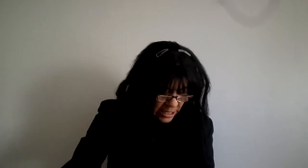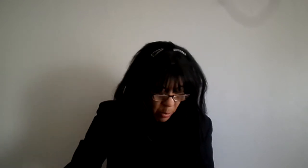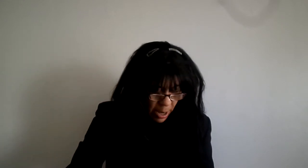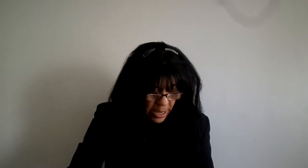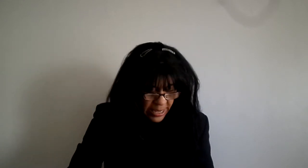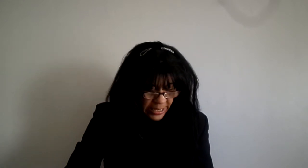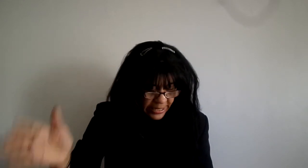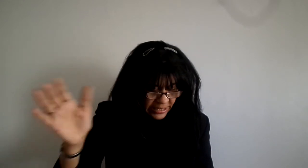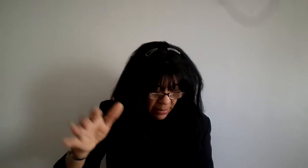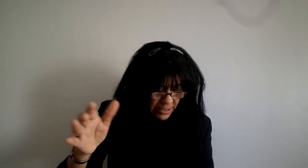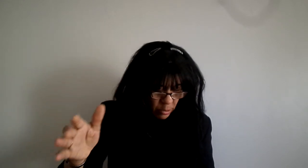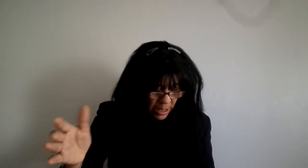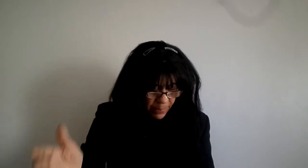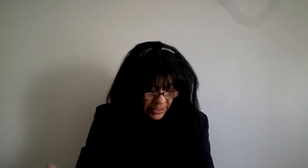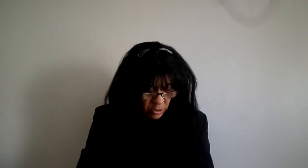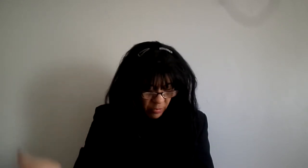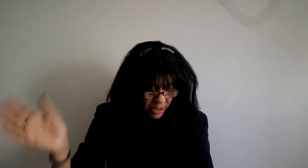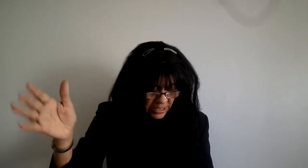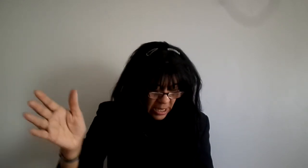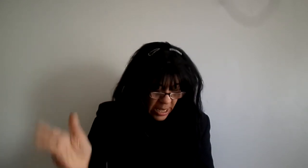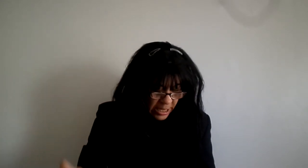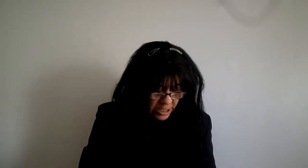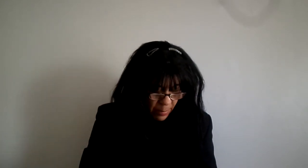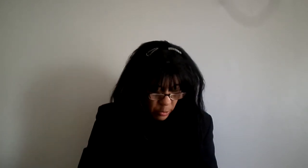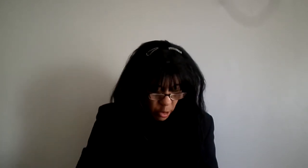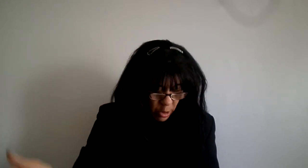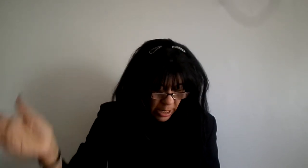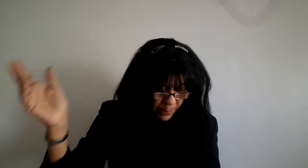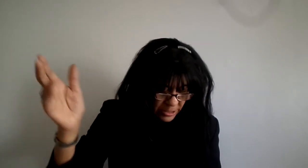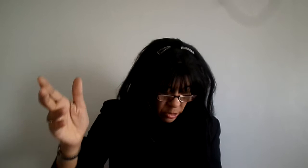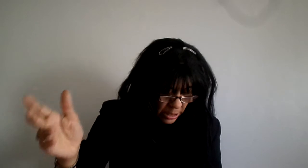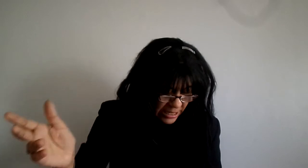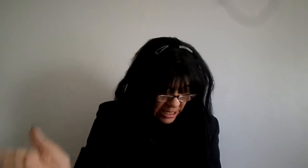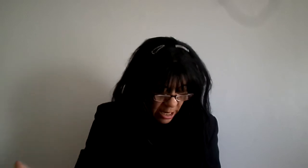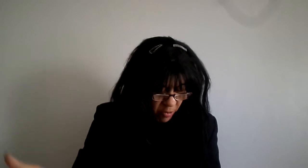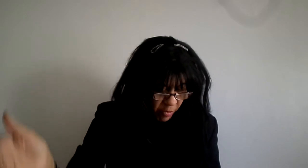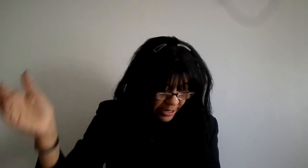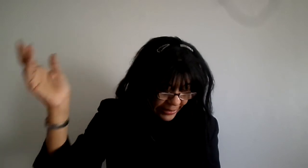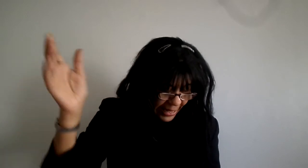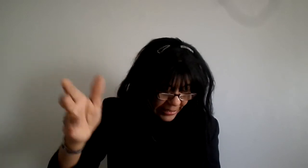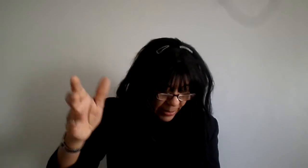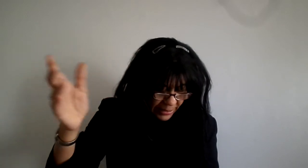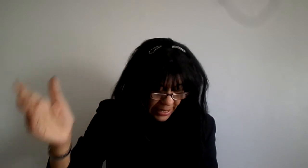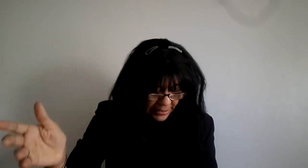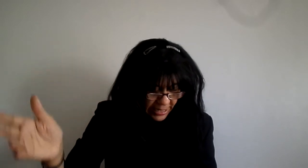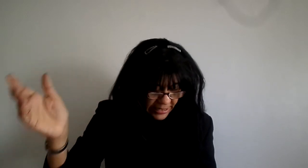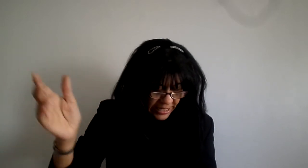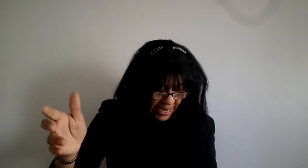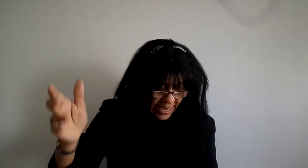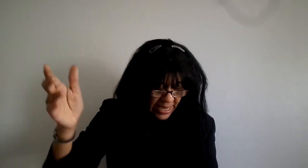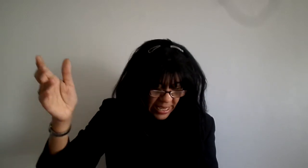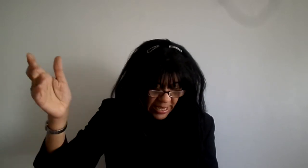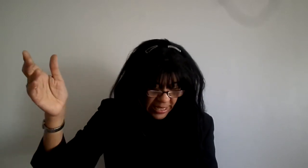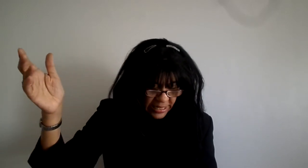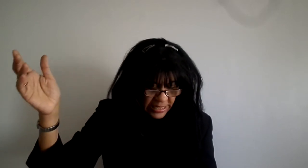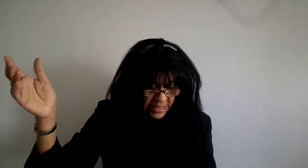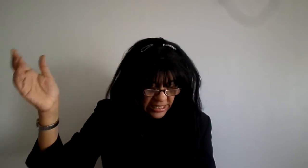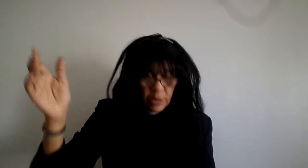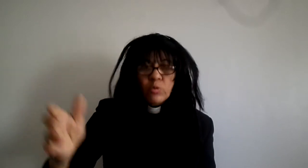aguas y que estaba sobre la expansión y fue así. Y llamó Dios a expansión al cielo y fue tarde, mañana, día y en segundo.